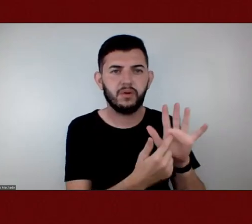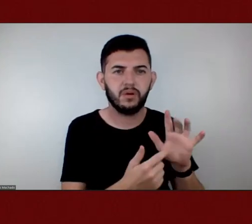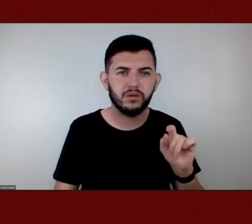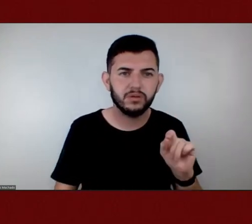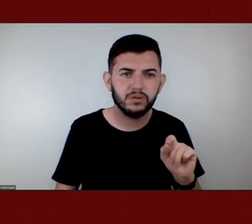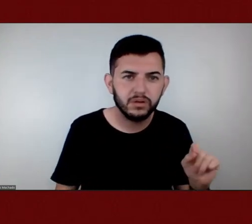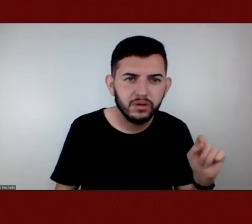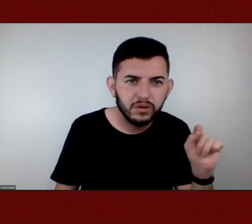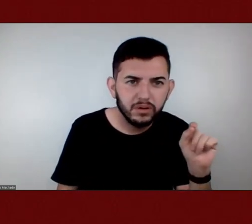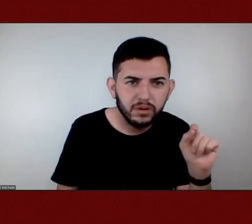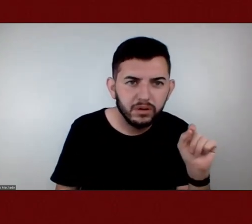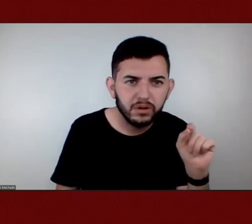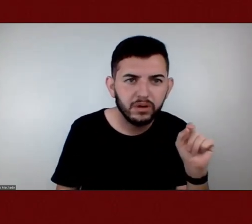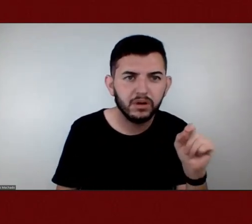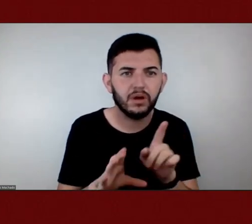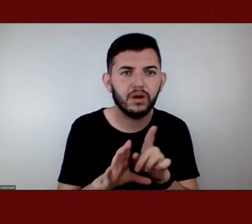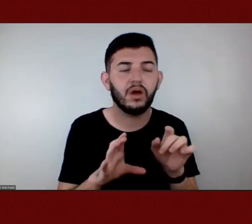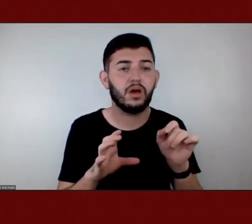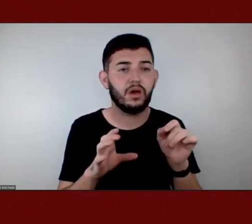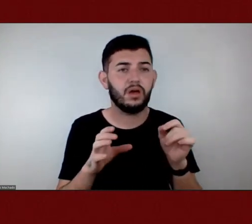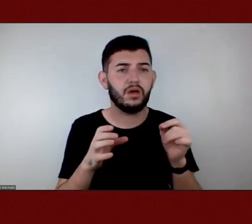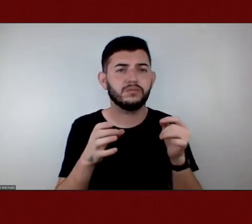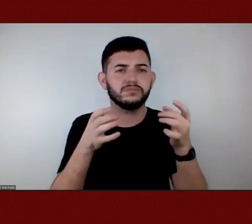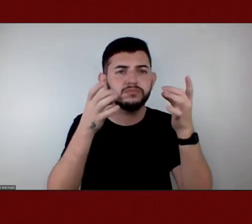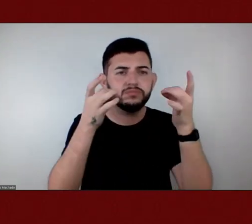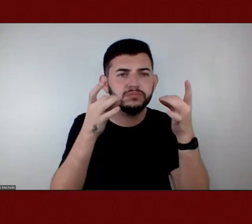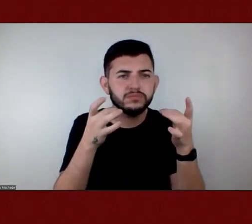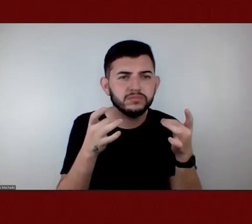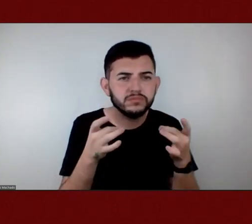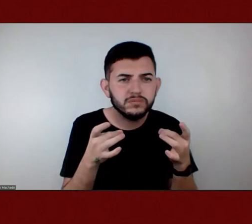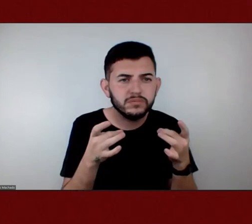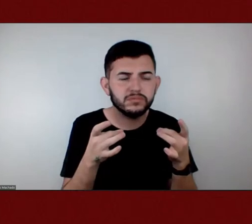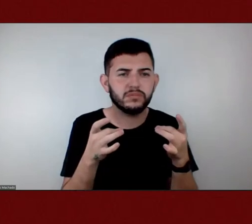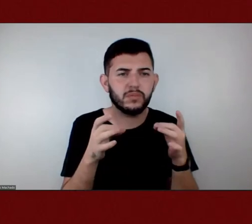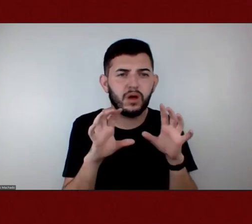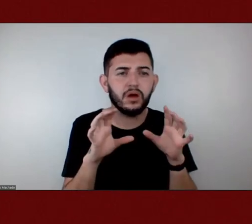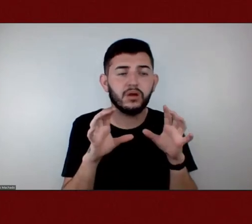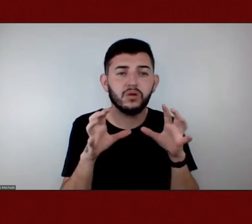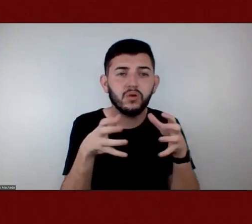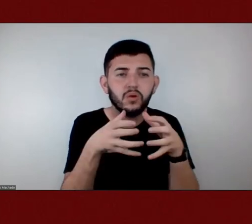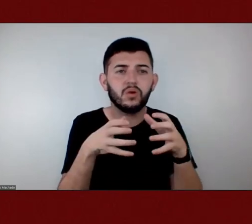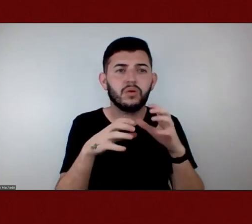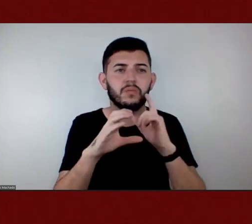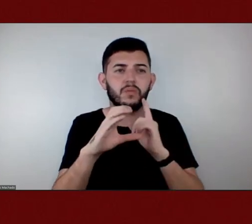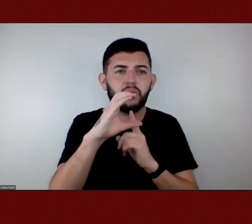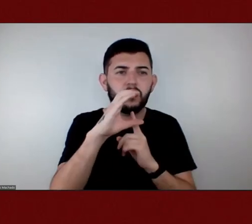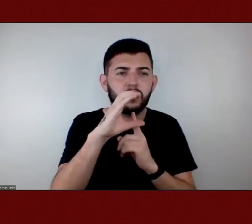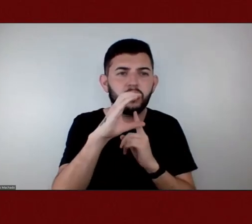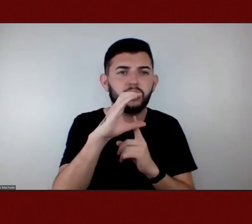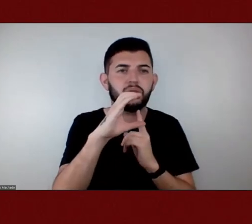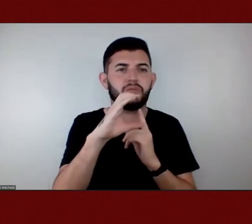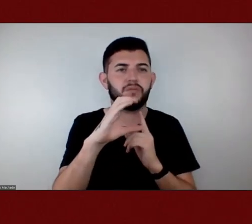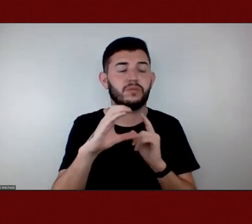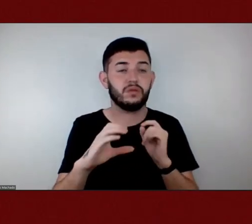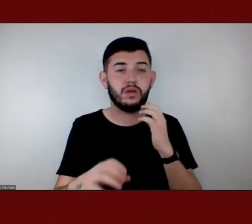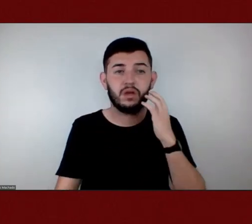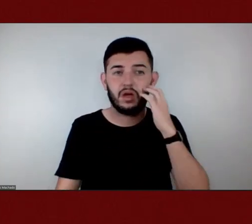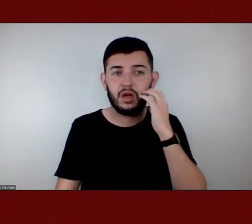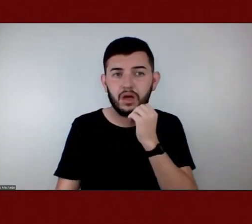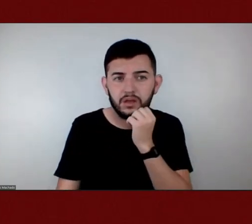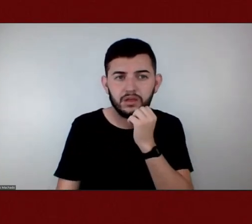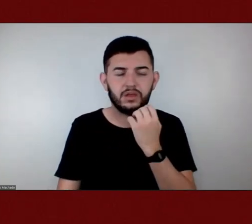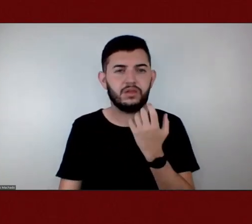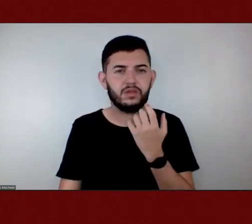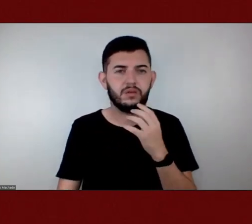dos comunistas italianos na plena adesão à Carta Democrática do seu país.